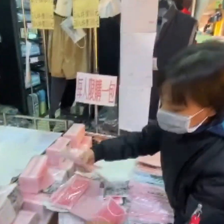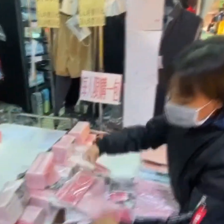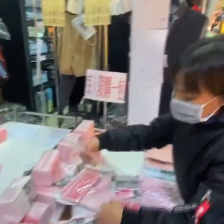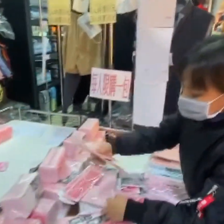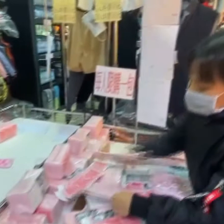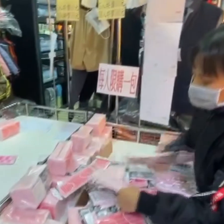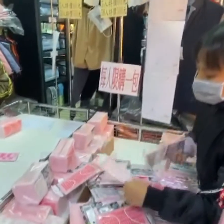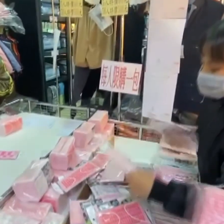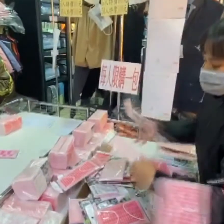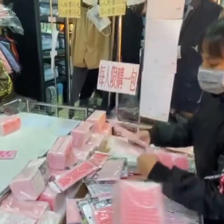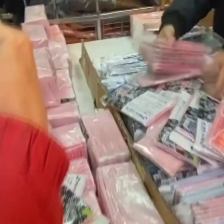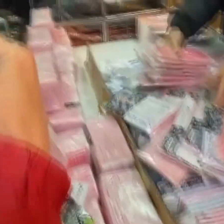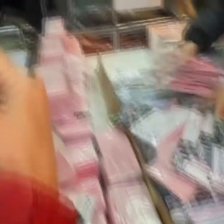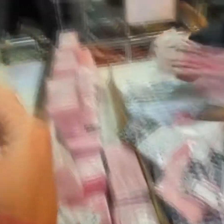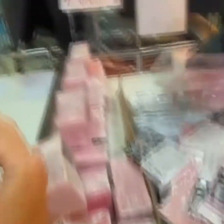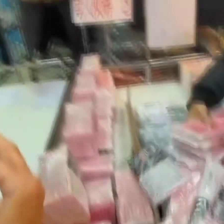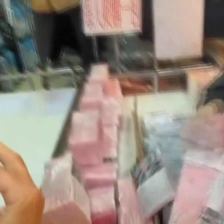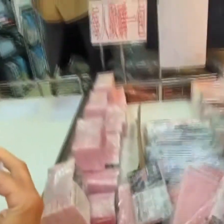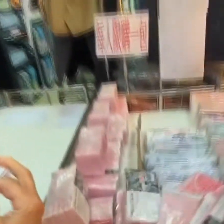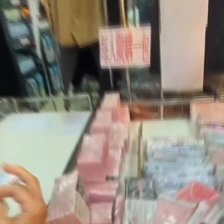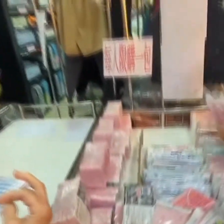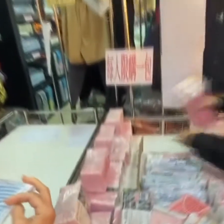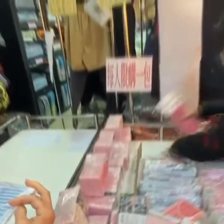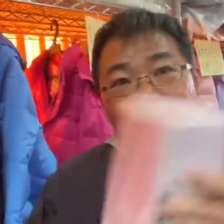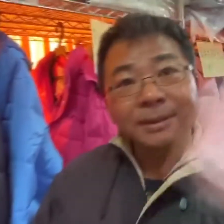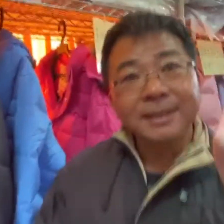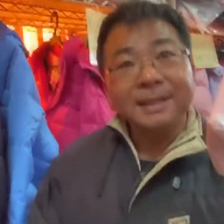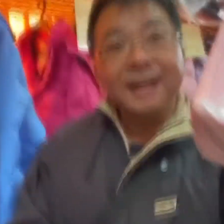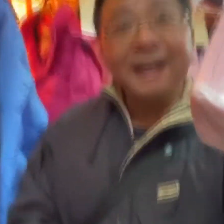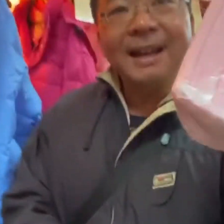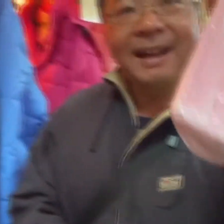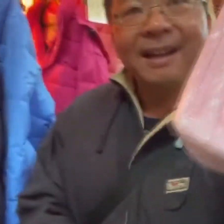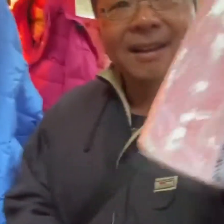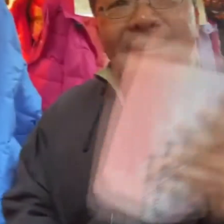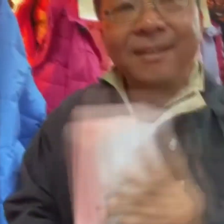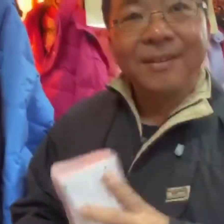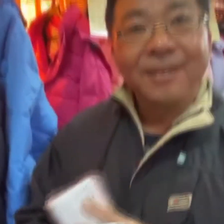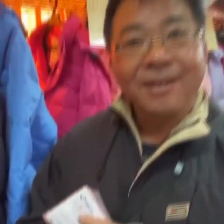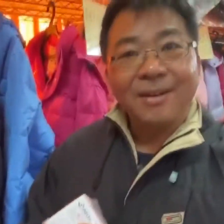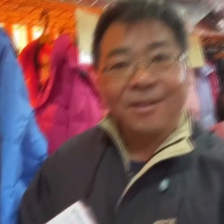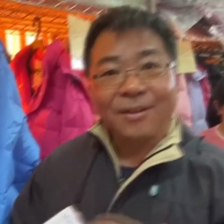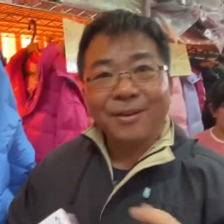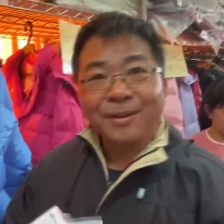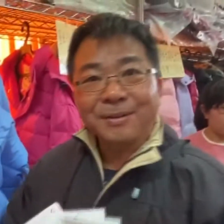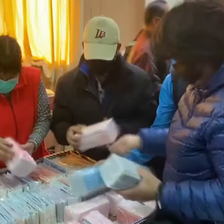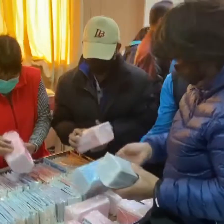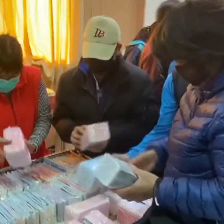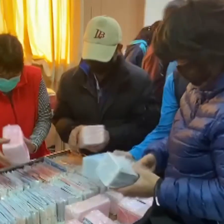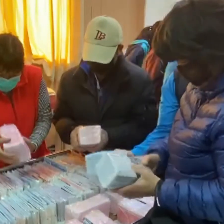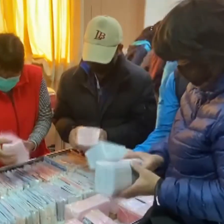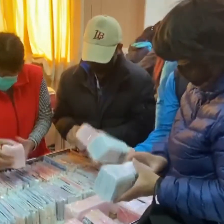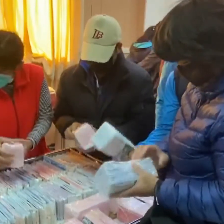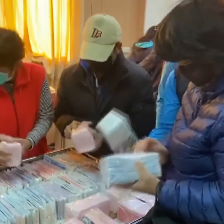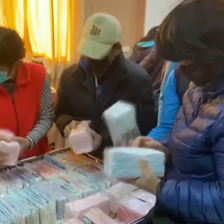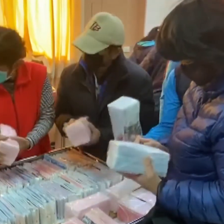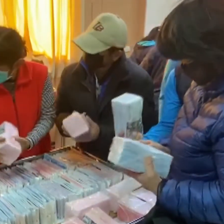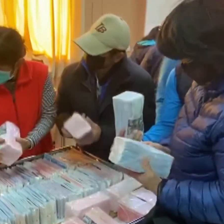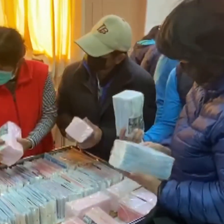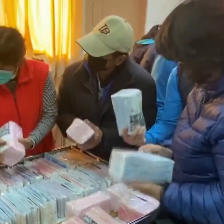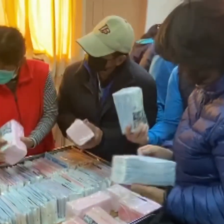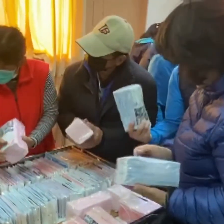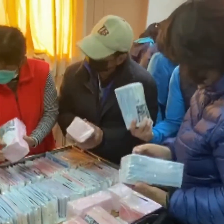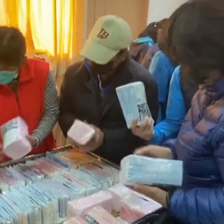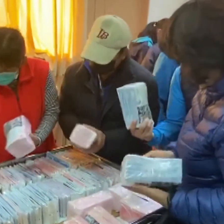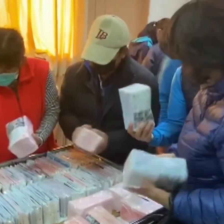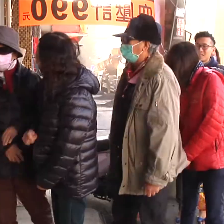42人确诊武汉肺炎，但假讯息满天飞。刑事警察局副局长朱宗泰指出，有人伪造或篡改行